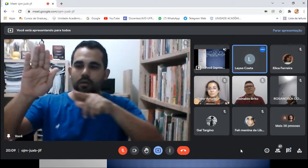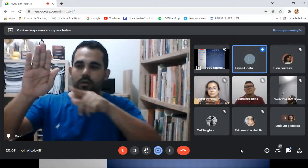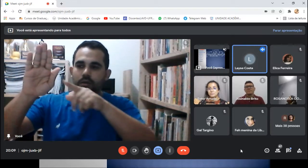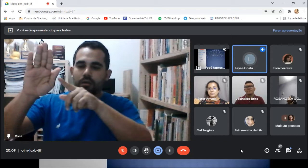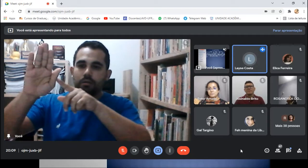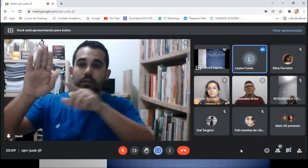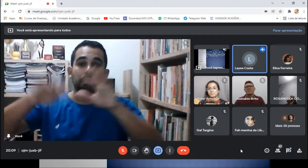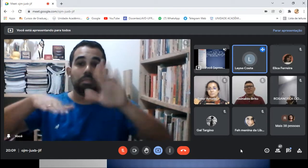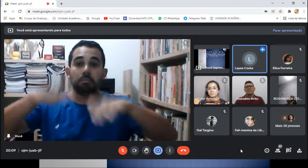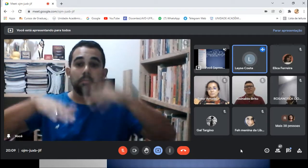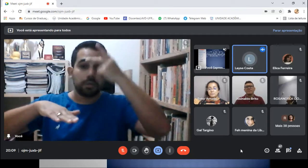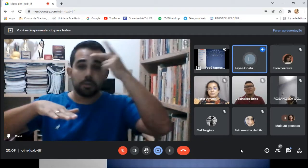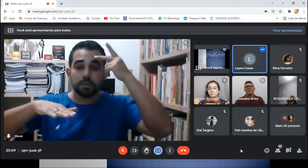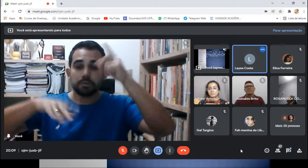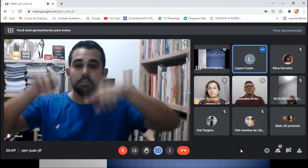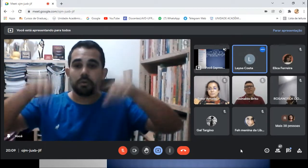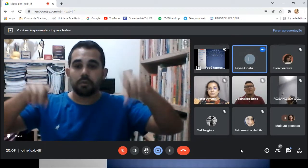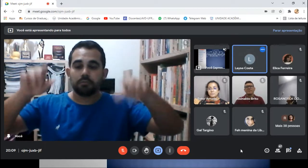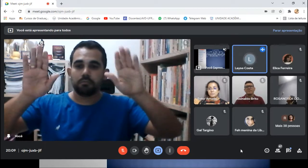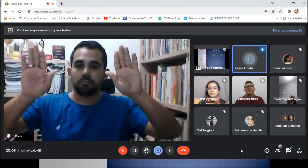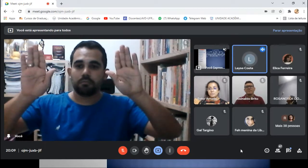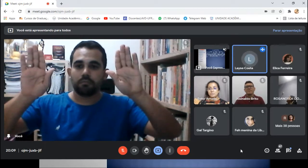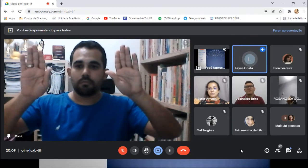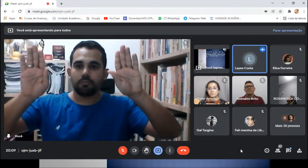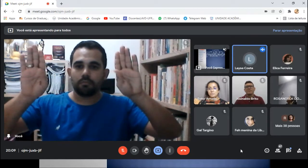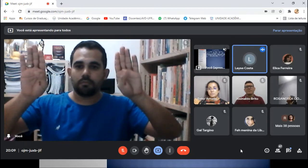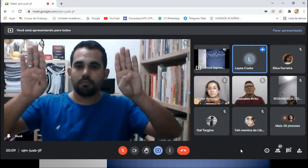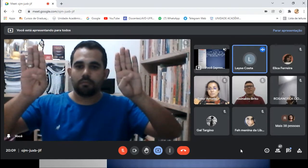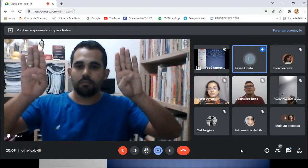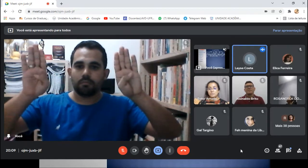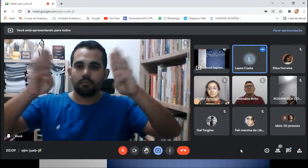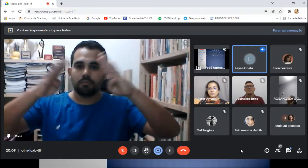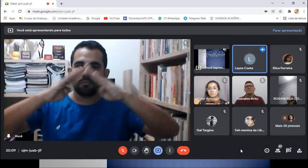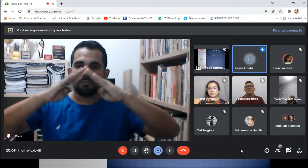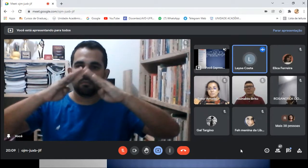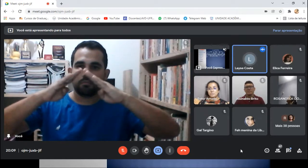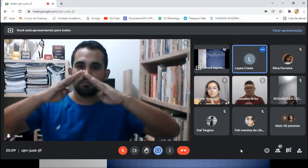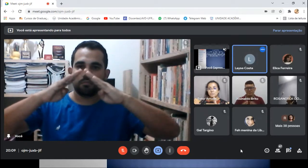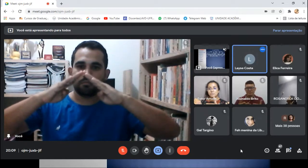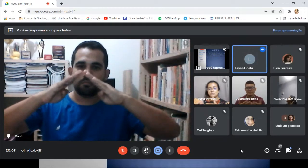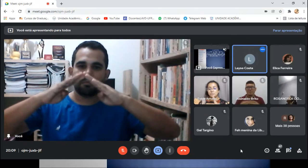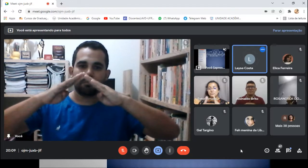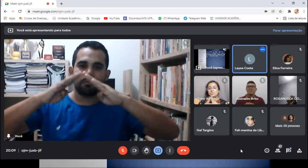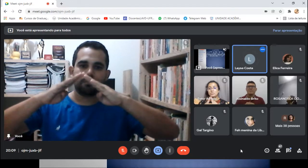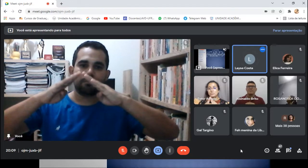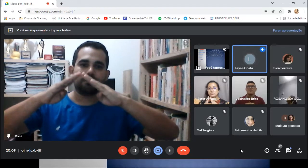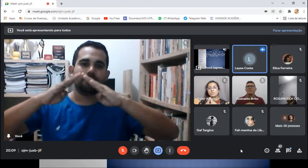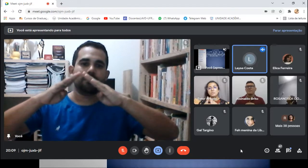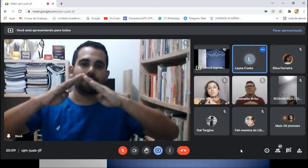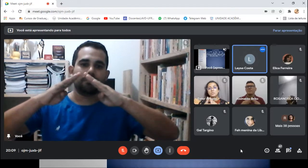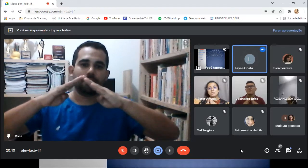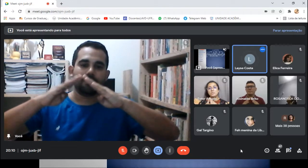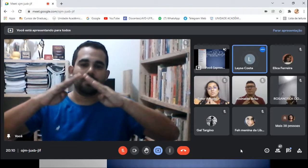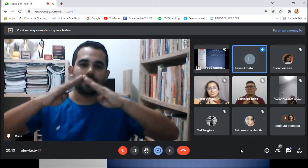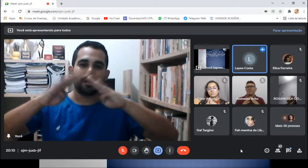esta configuração. Mas tem pessoas que fazem com o B. Viram? Tem pessoas